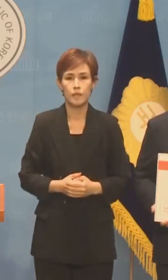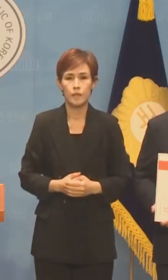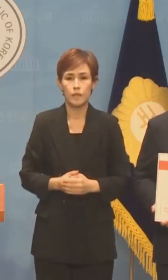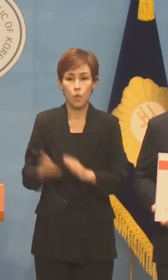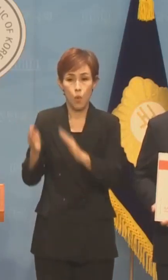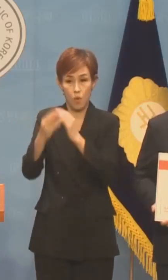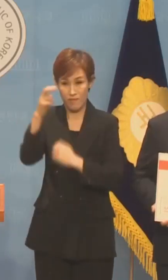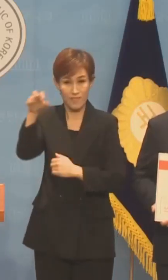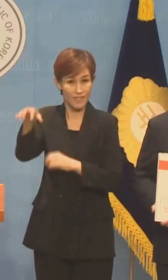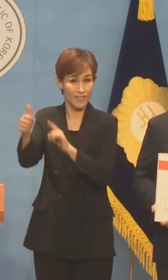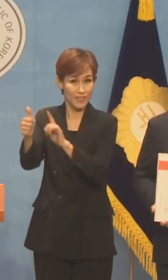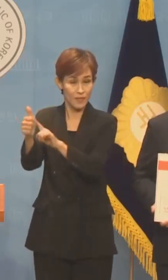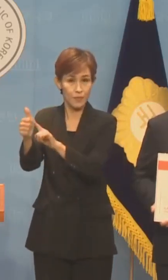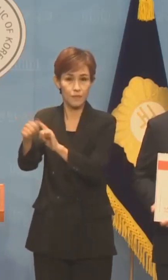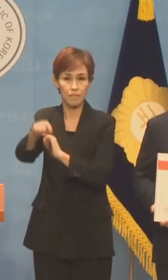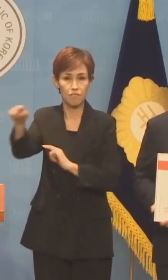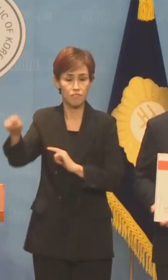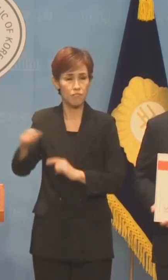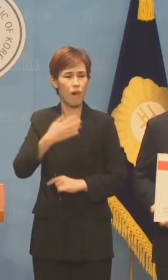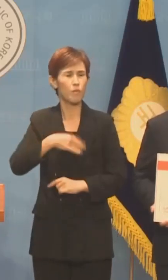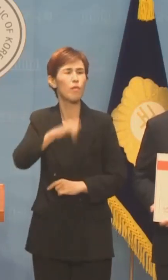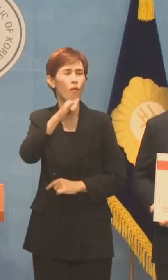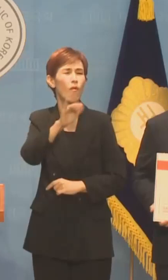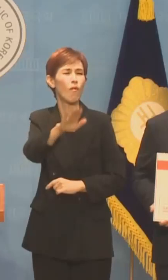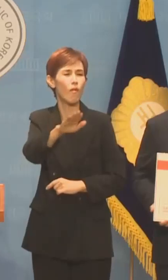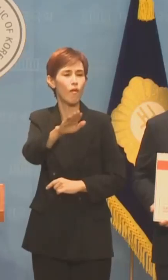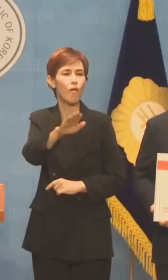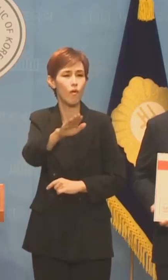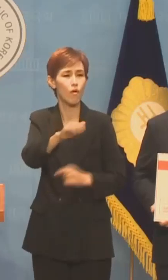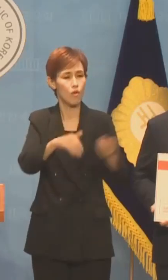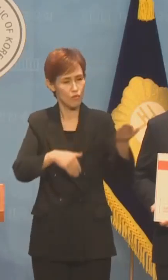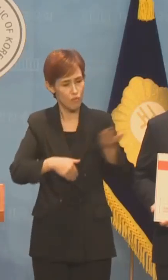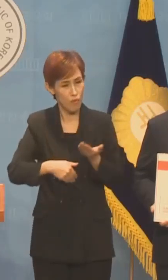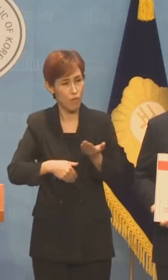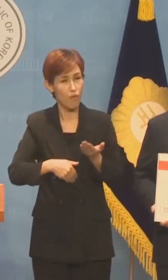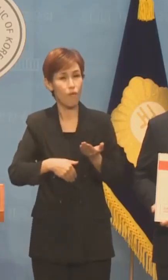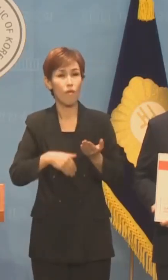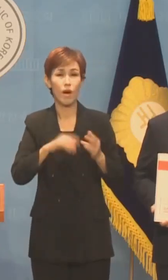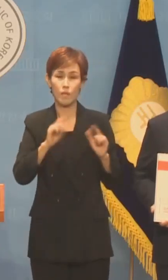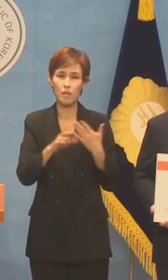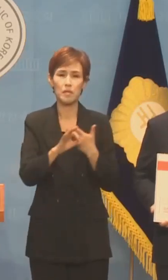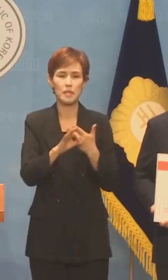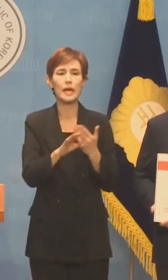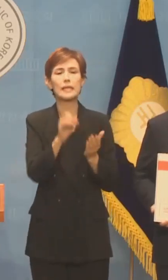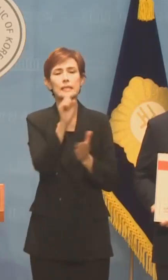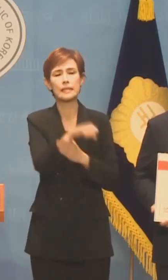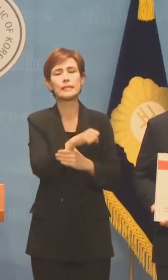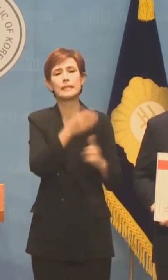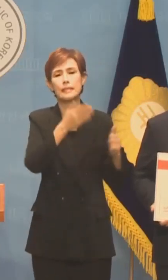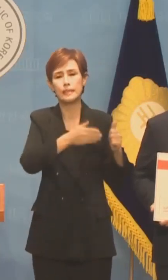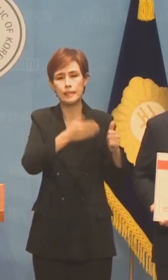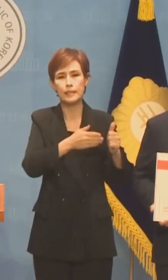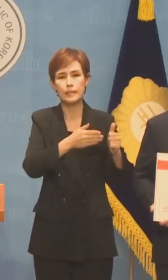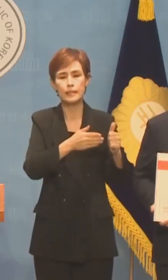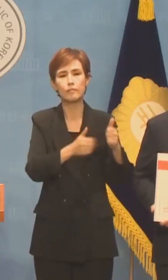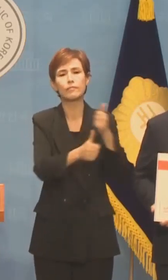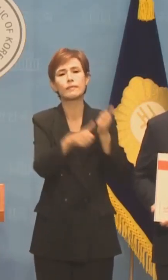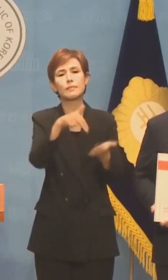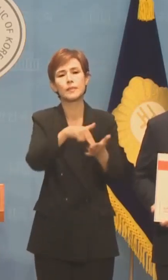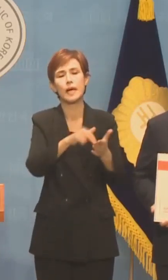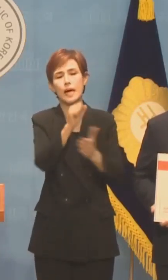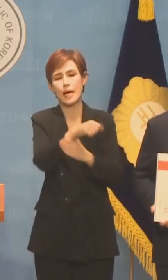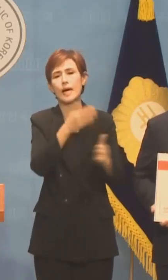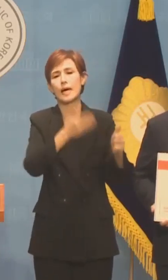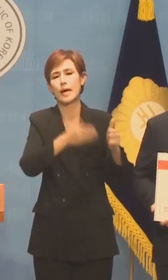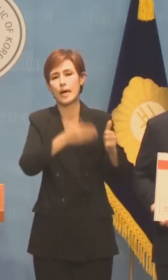공수처 관계자들은 알고 있으니 주둔지 부대장으로서만 승인해달라며 경비단장을